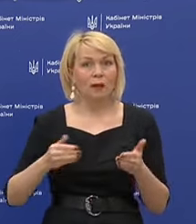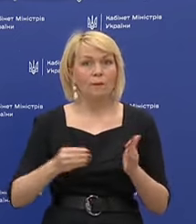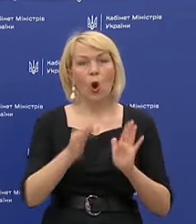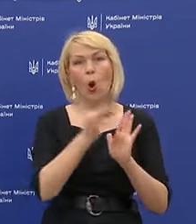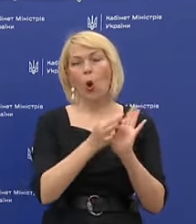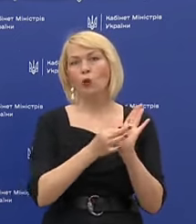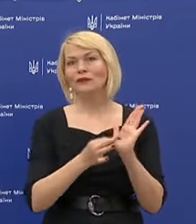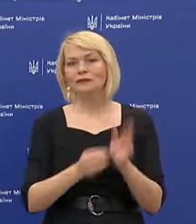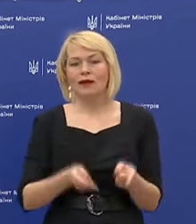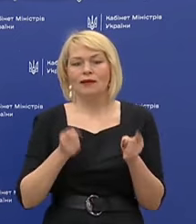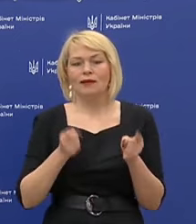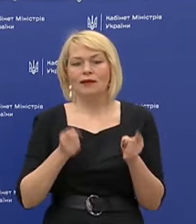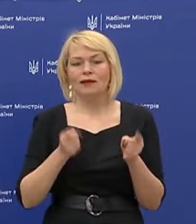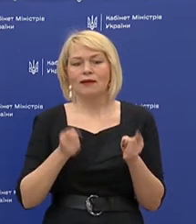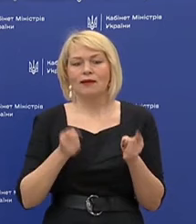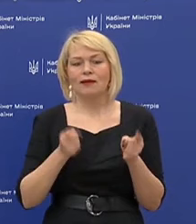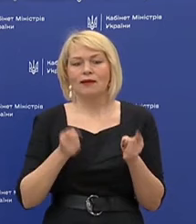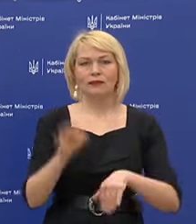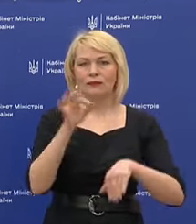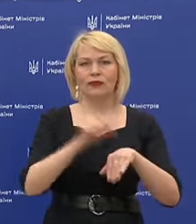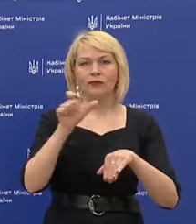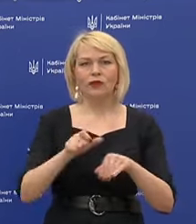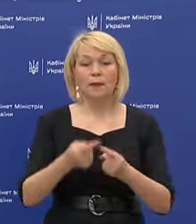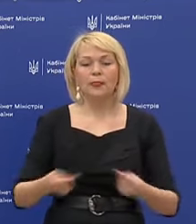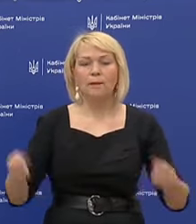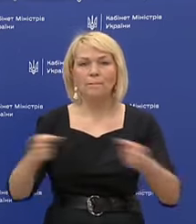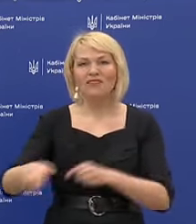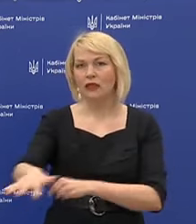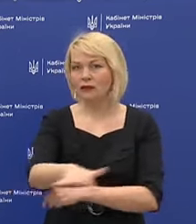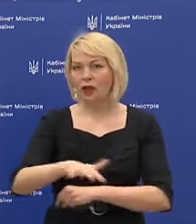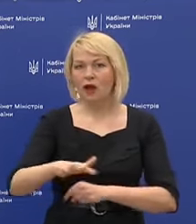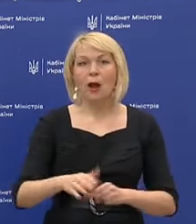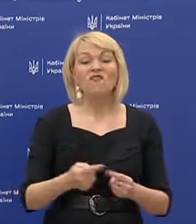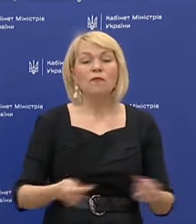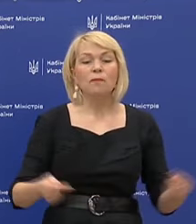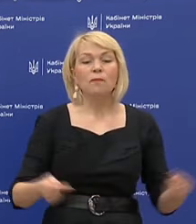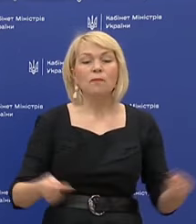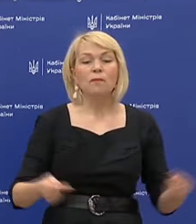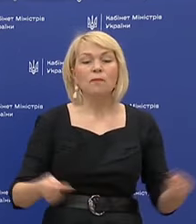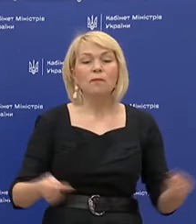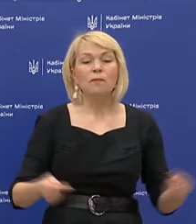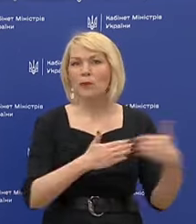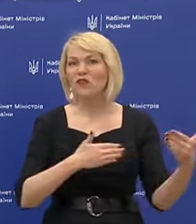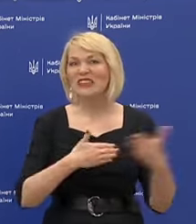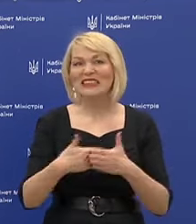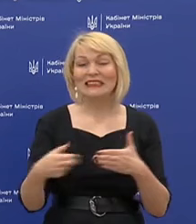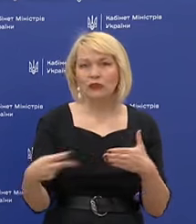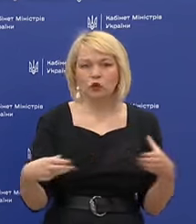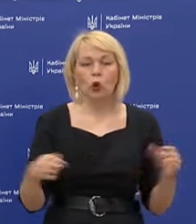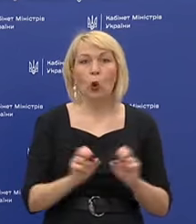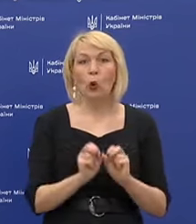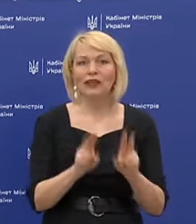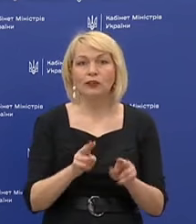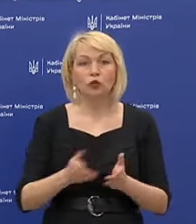оцінку реальної кількості захворівших на певних територіях або в певних групах професійного ризику